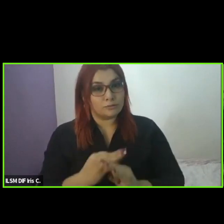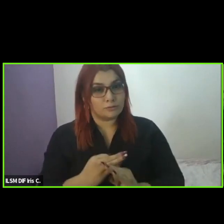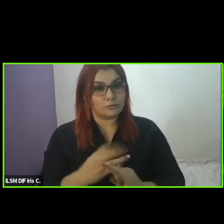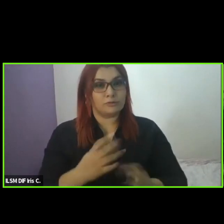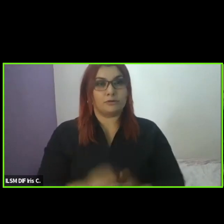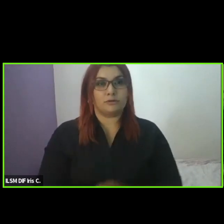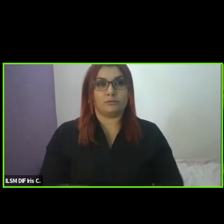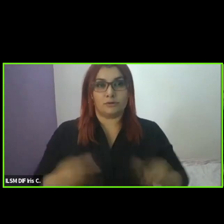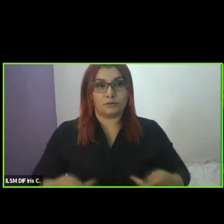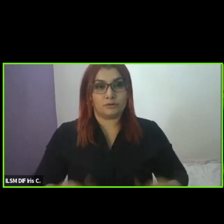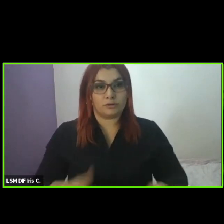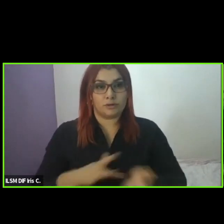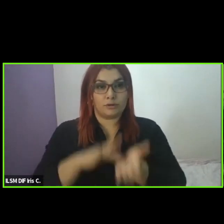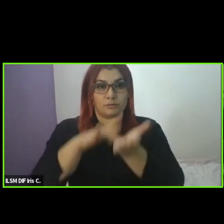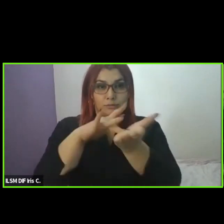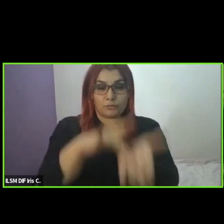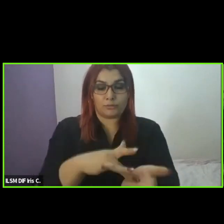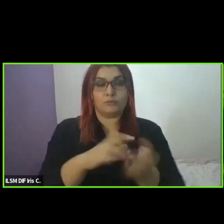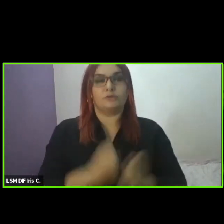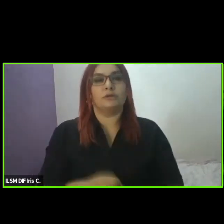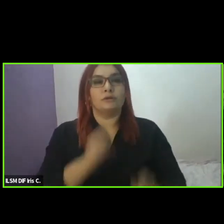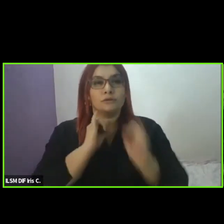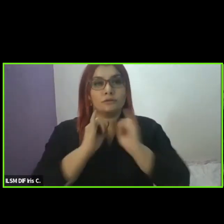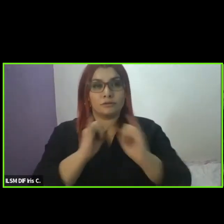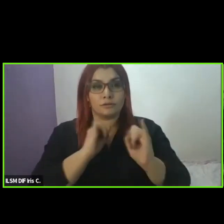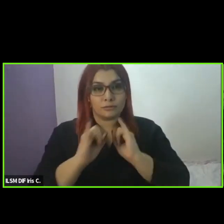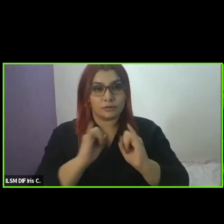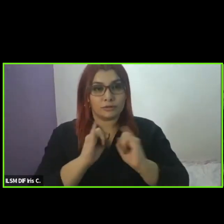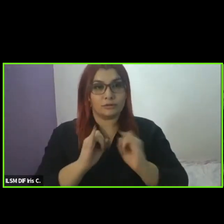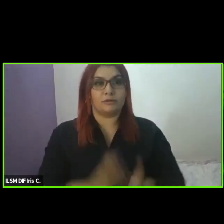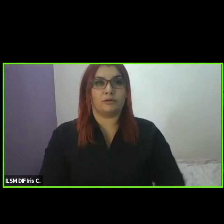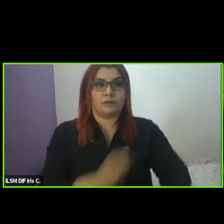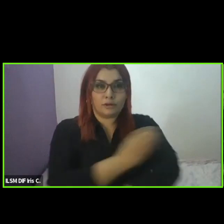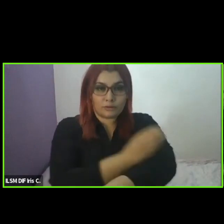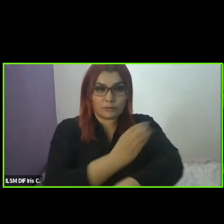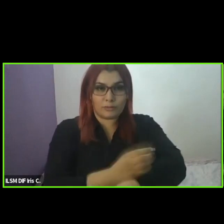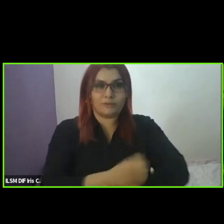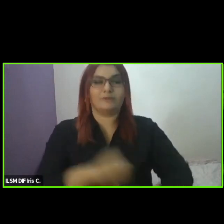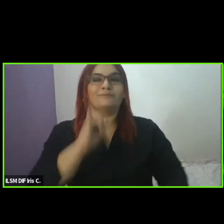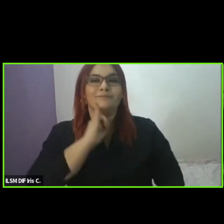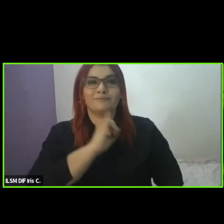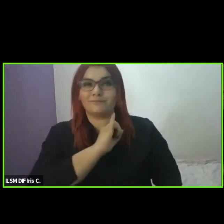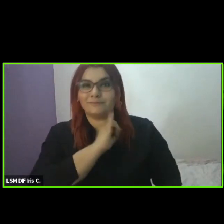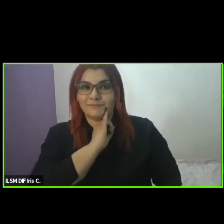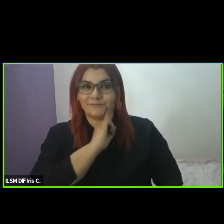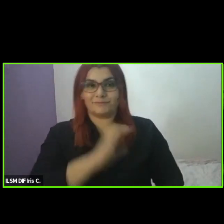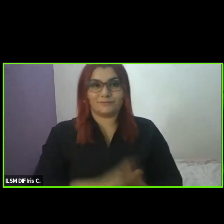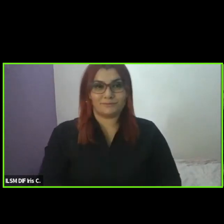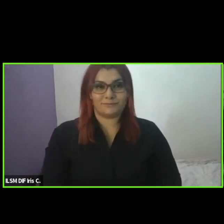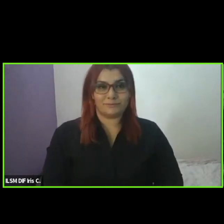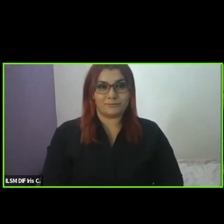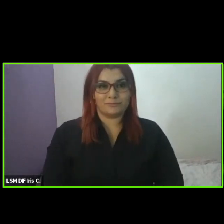también a las intérpretes de lengua de señas mexicana, Iris y